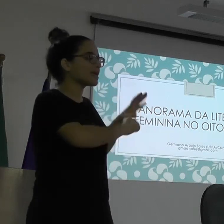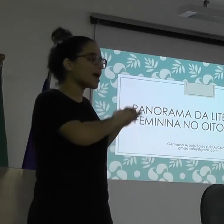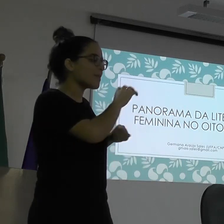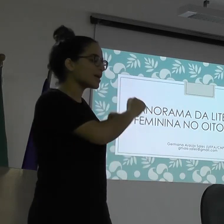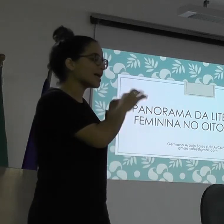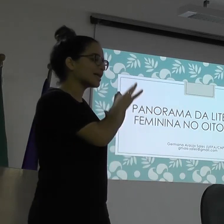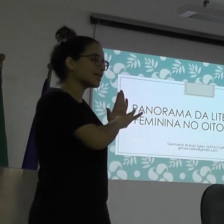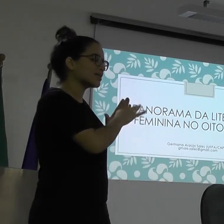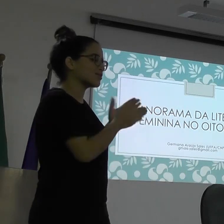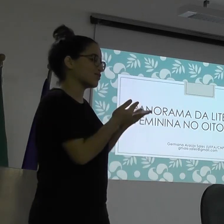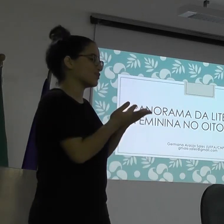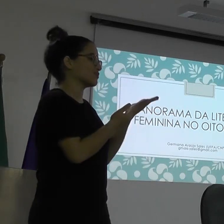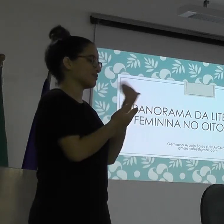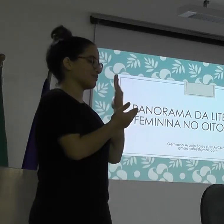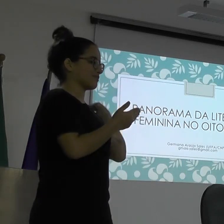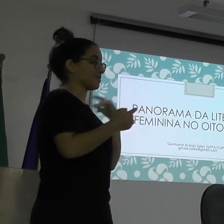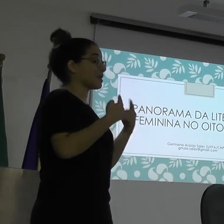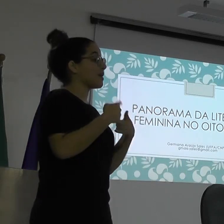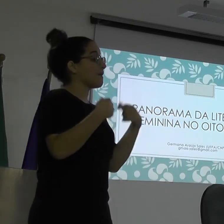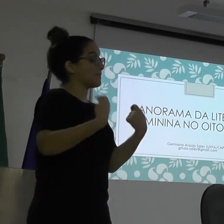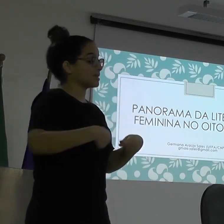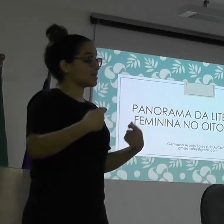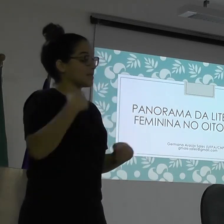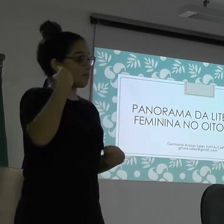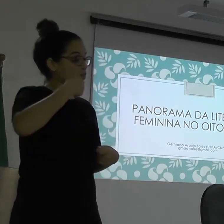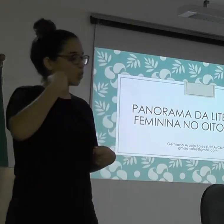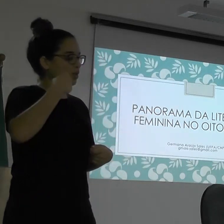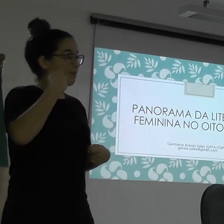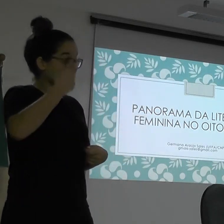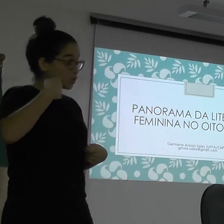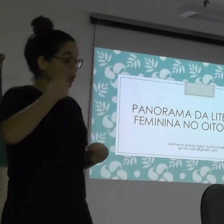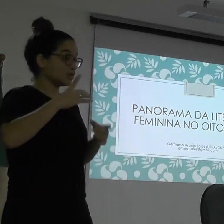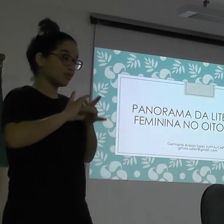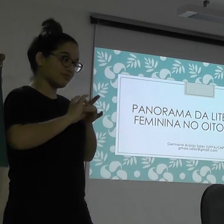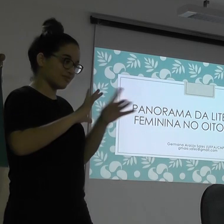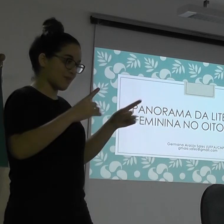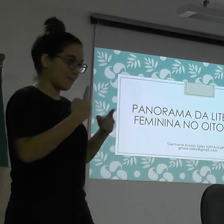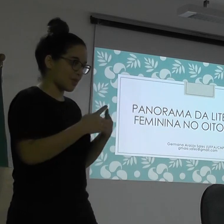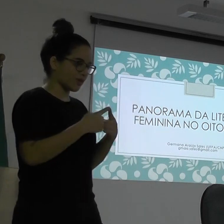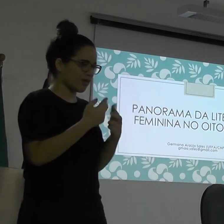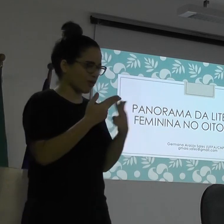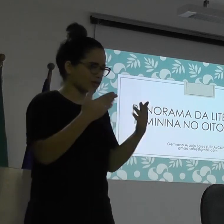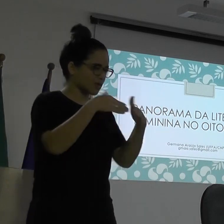dos políticos, né? Esses acervos, eles geralmente são